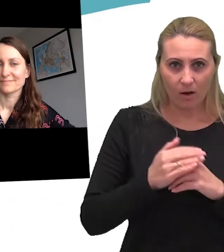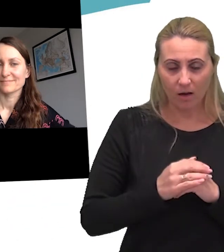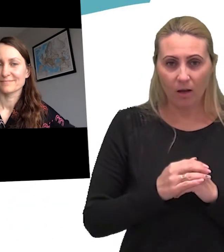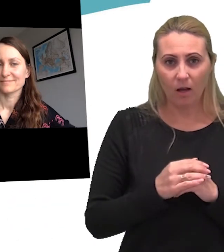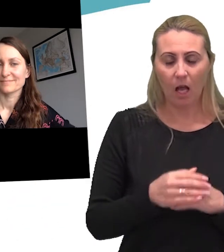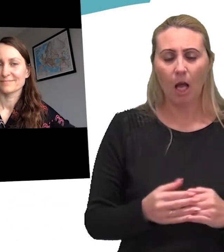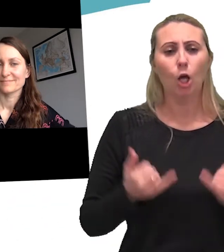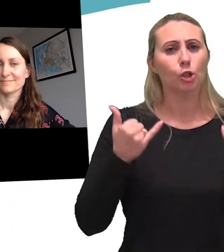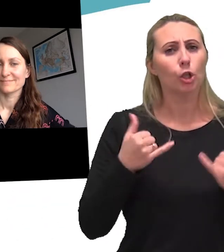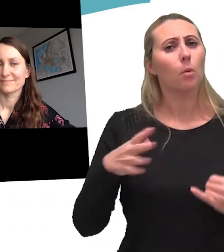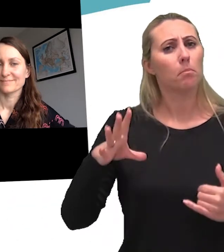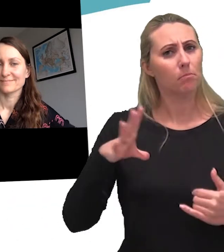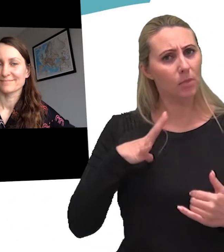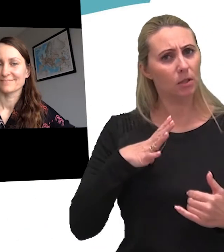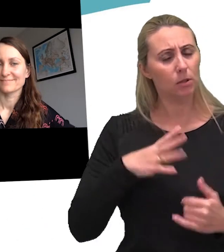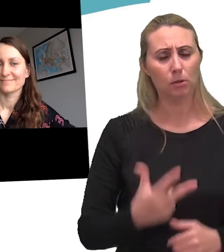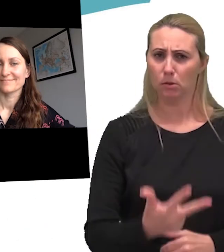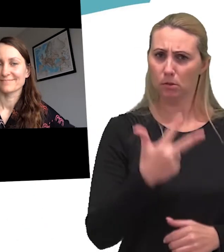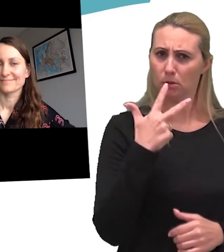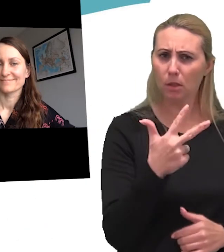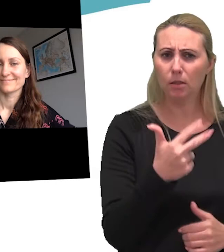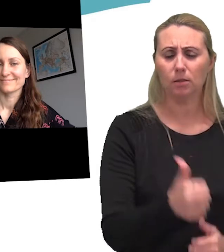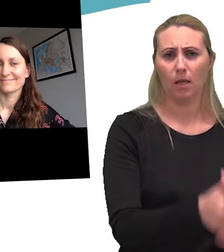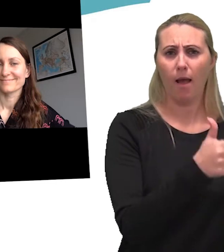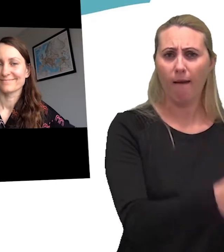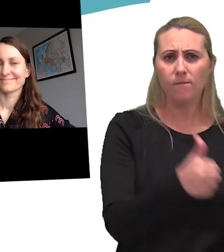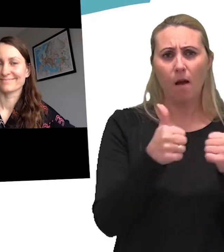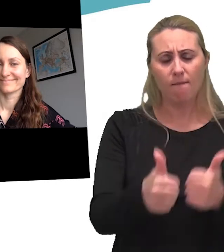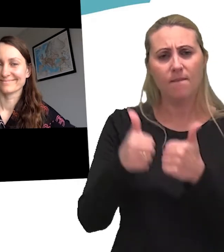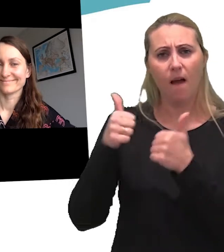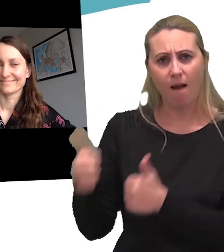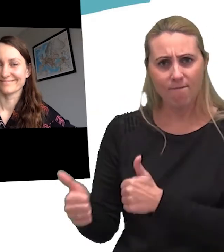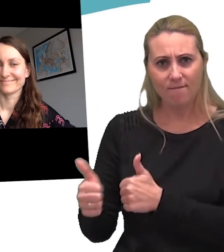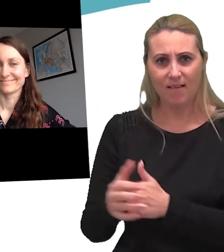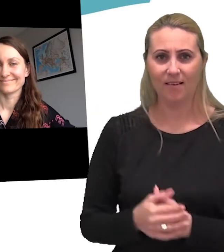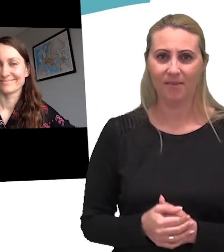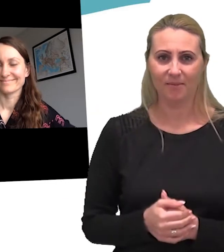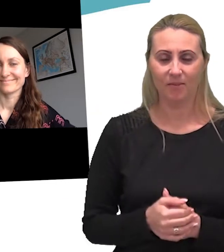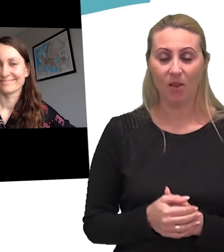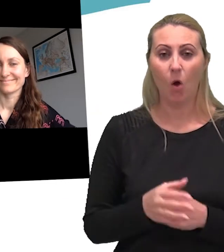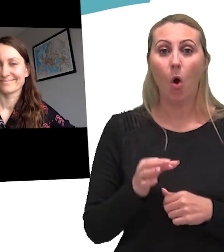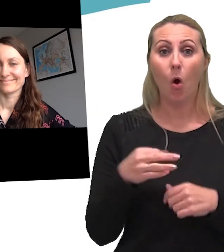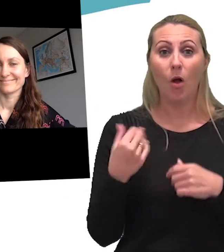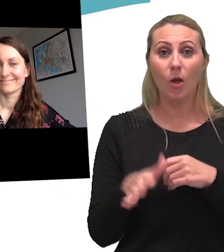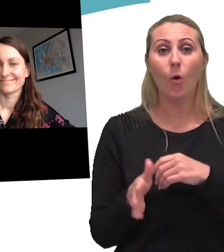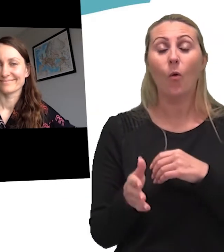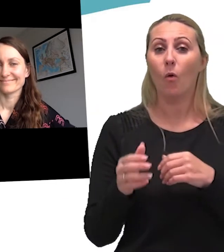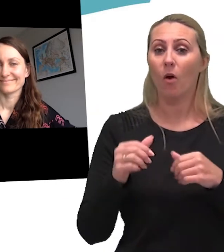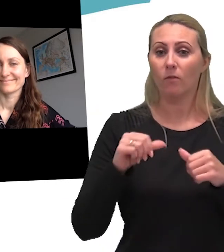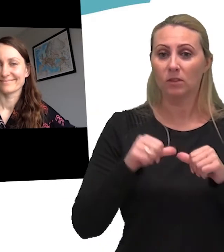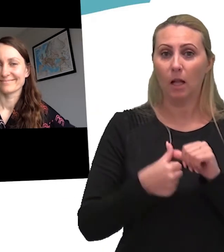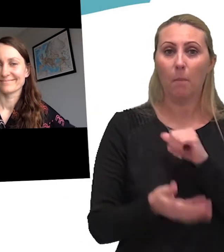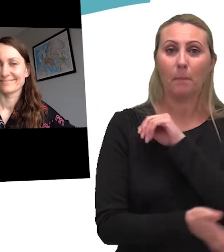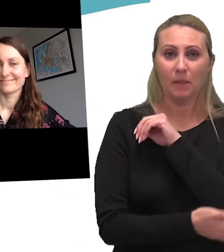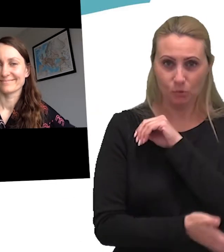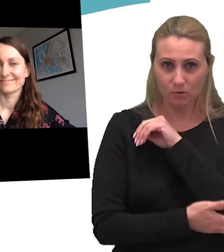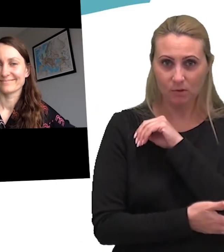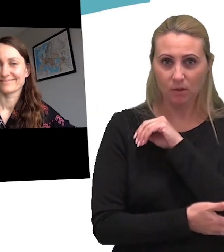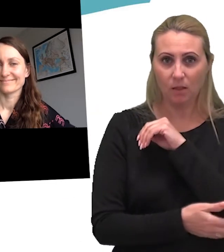ir sako, šiandien man nutiko 3 geri dalykai. Ir paskutinis dalykas visada